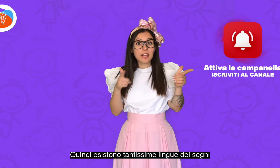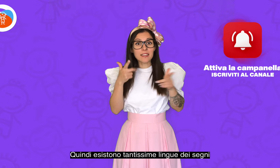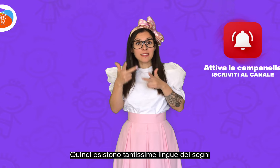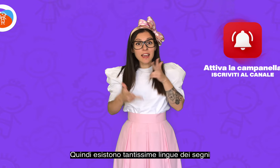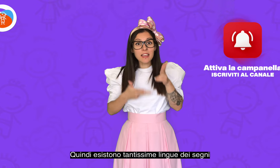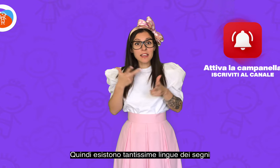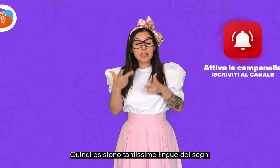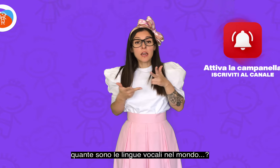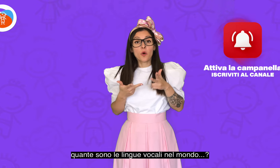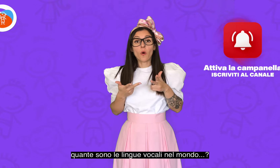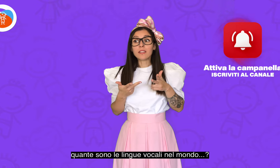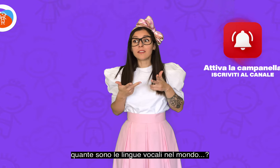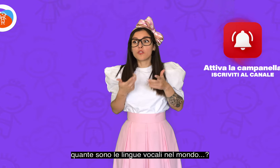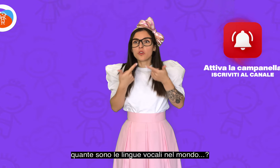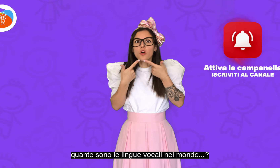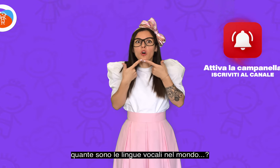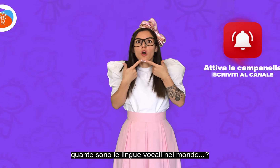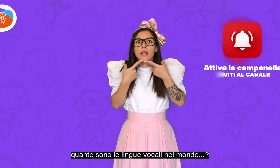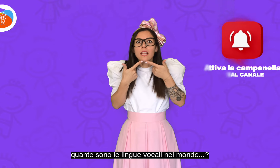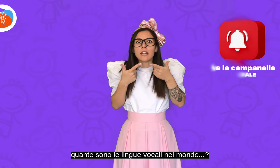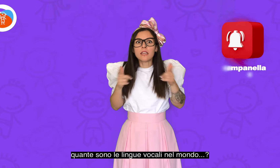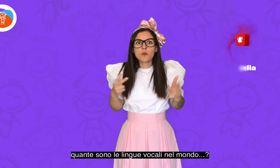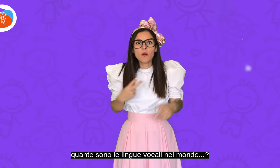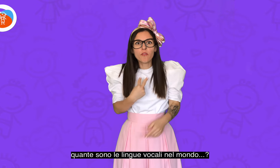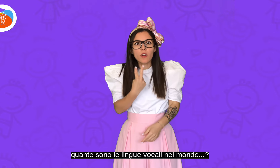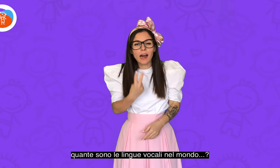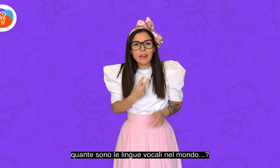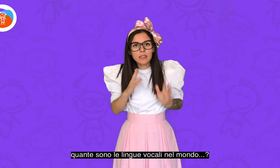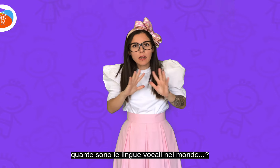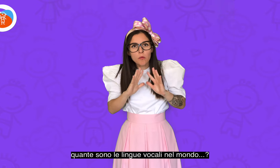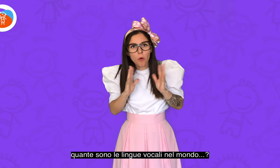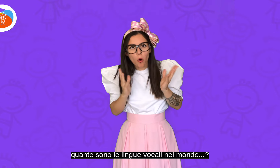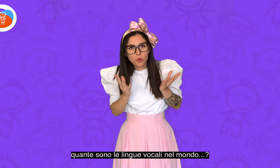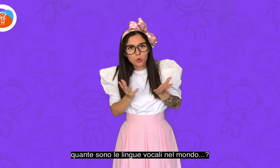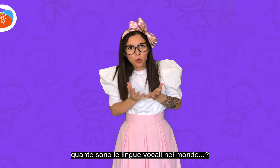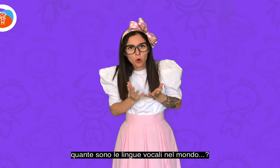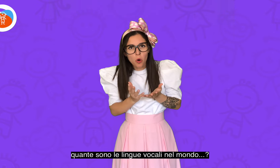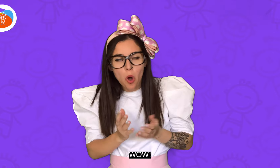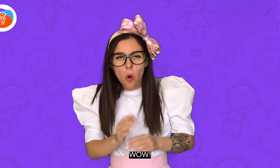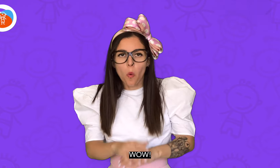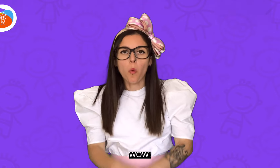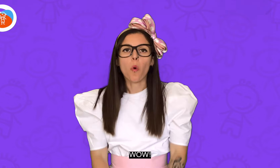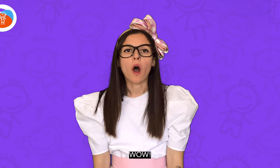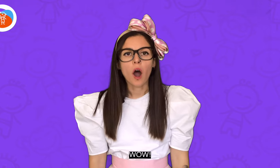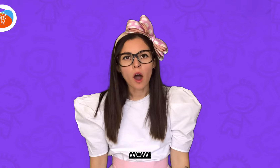dei segni Quante sono le lingue vocali nel mondo? Wow!